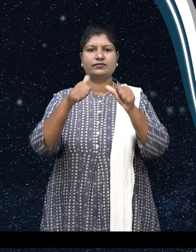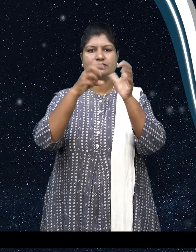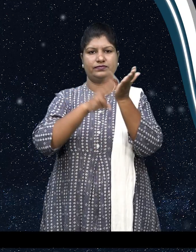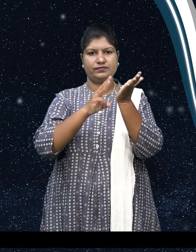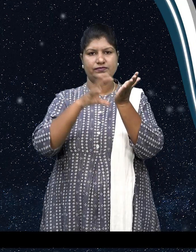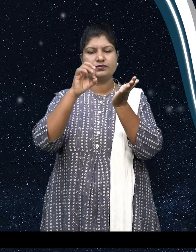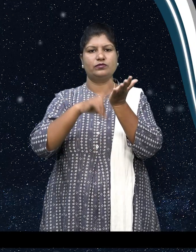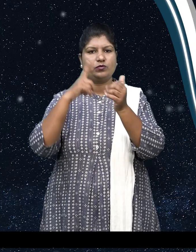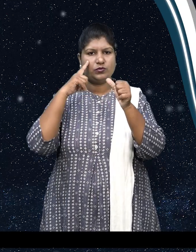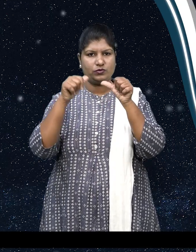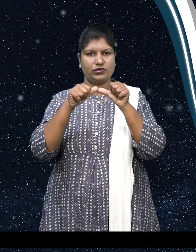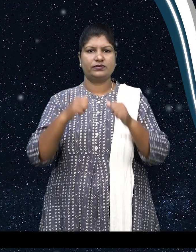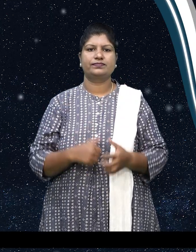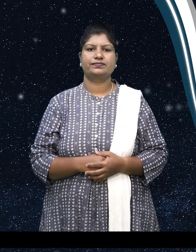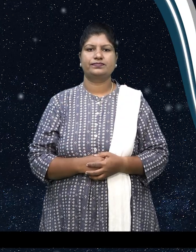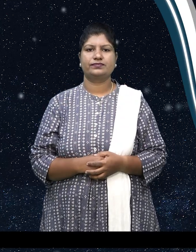अमोनिया NH3,